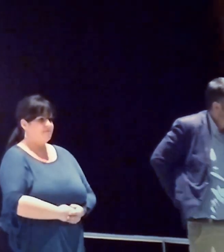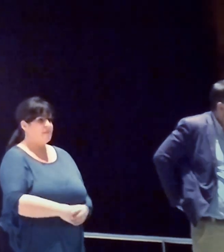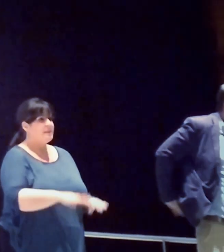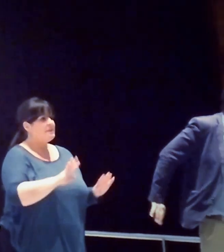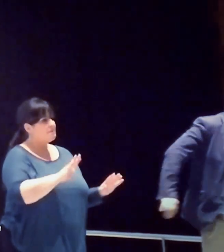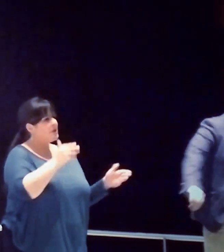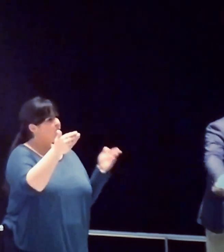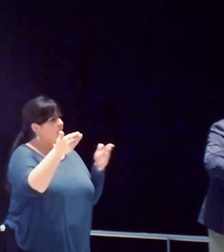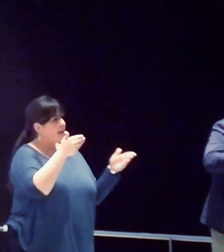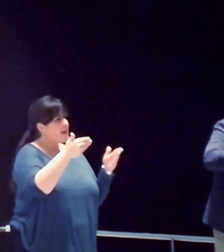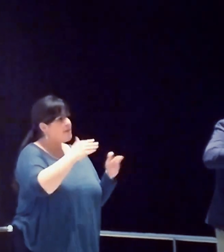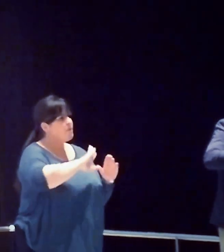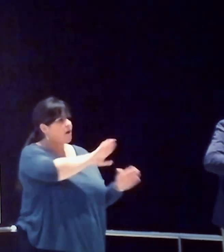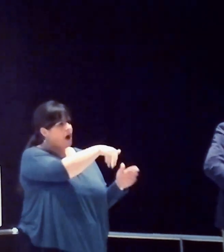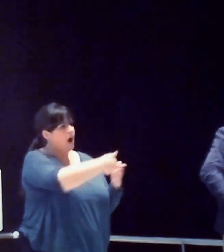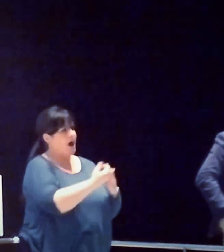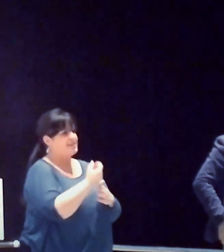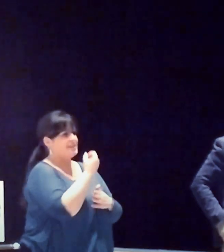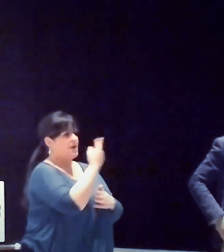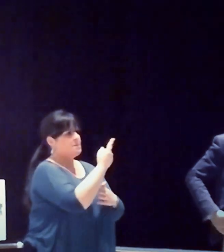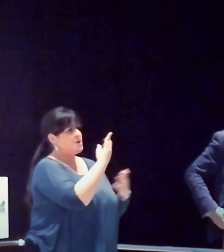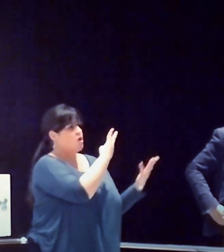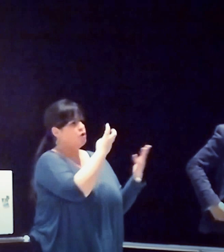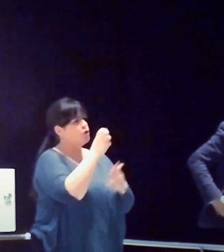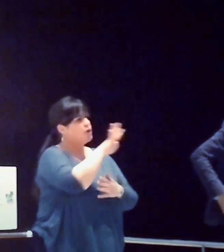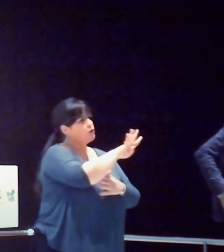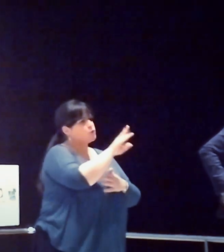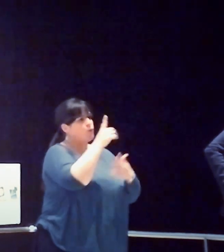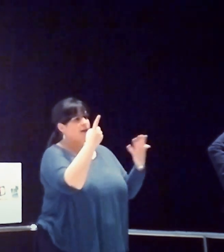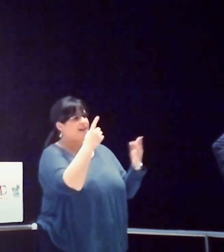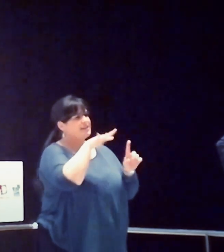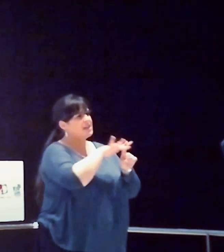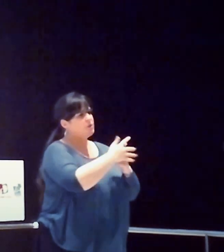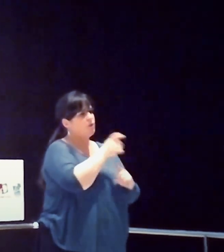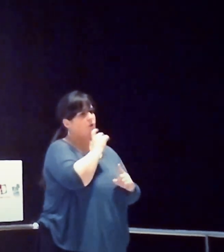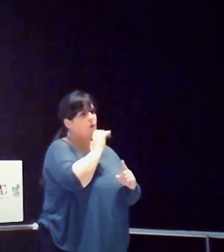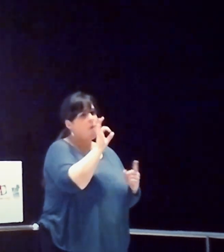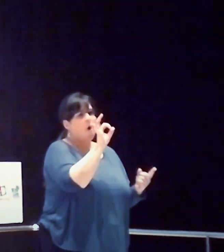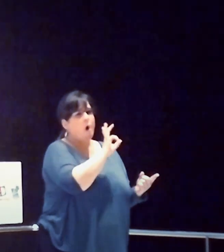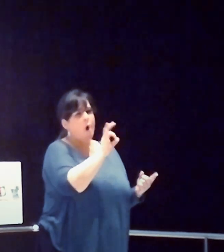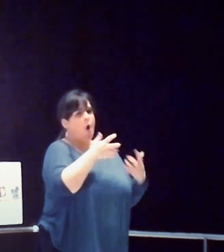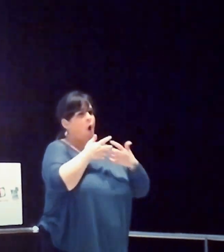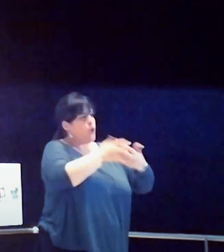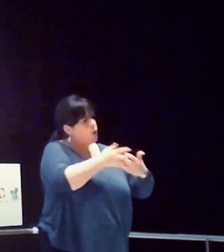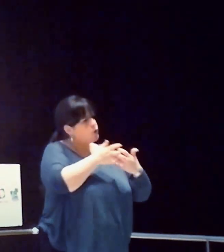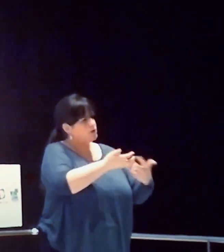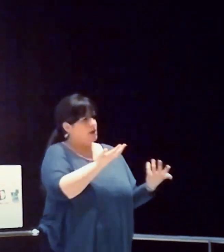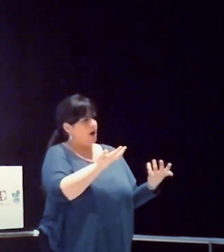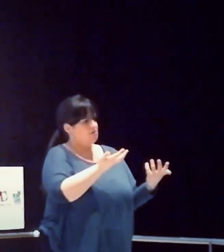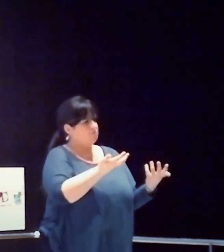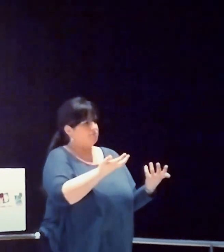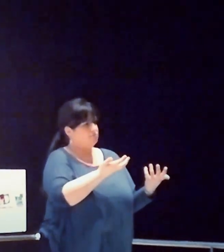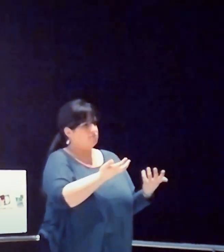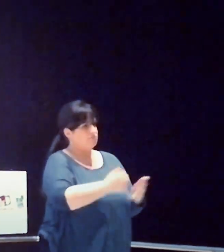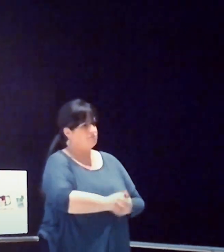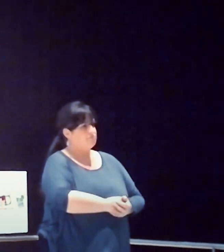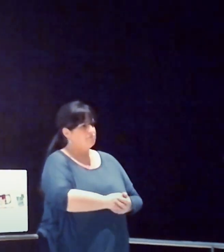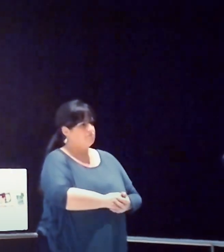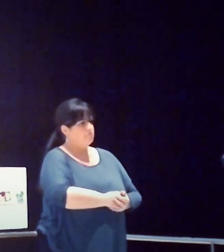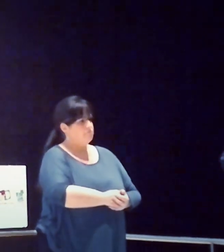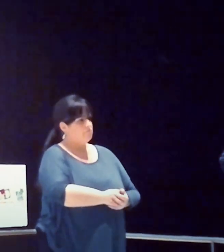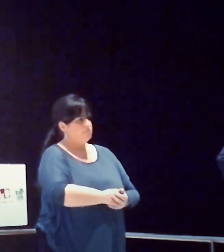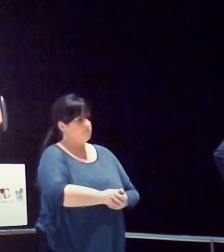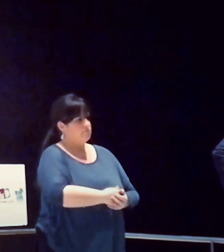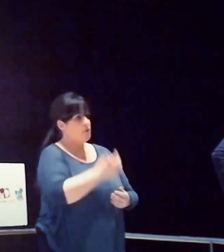pasando por los mártires de Carral de 1846, por los resurgimientos, por la lucha o combate de la